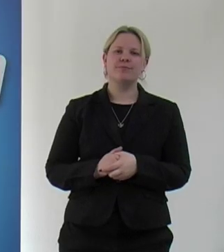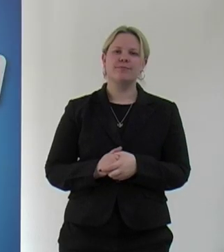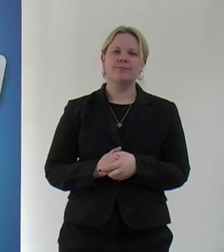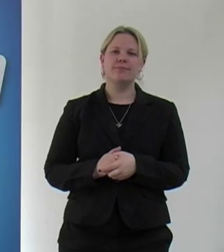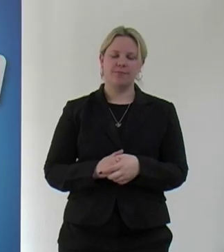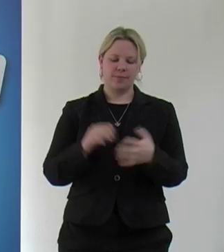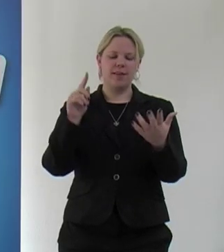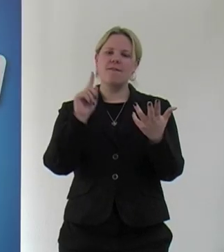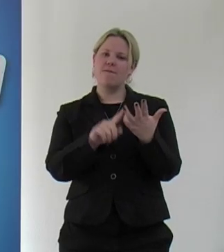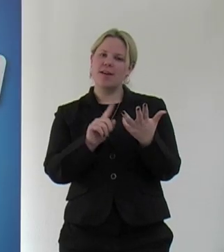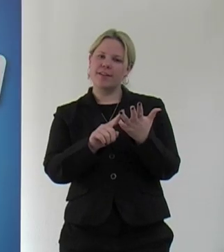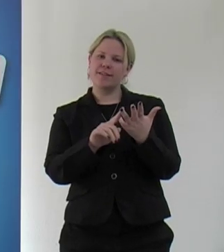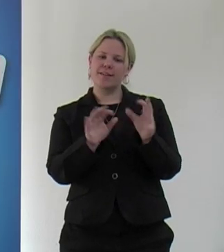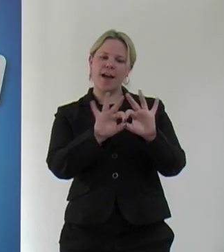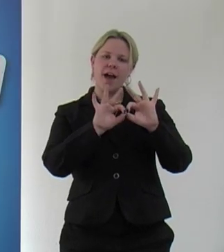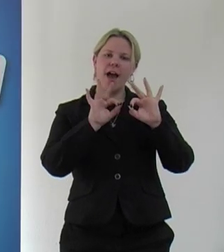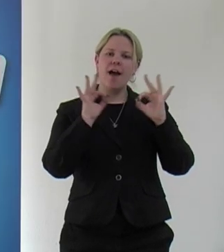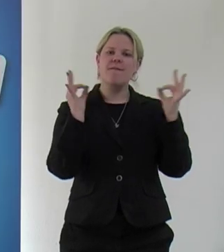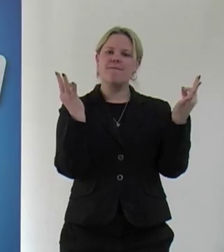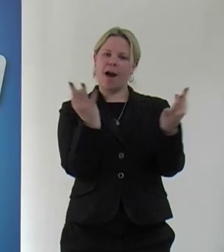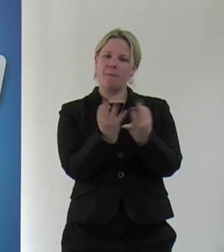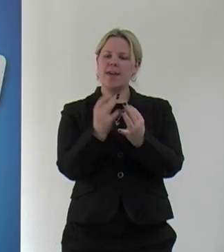Viertens. Für Familien und Kinder.